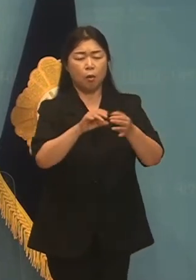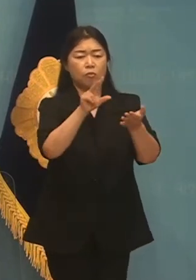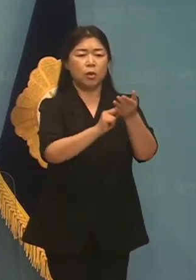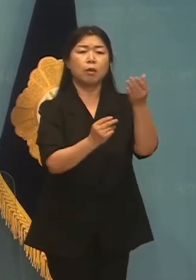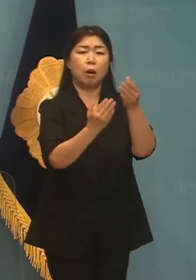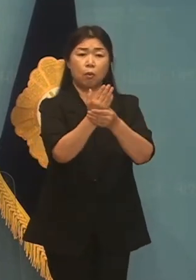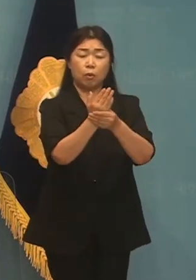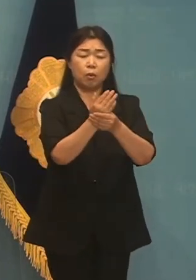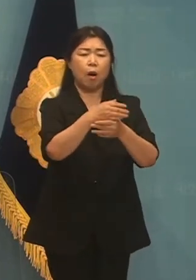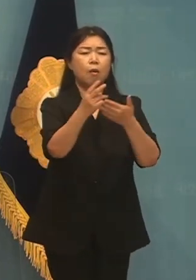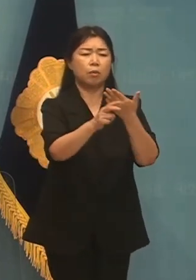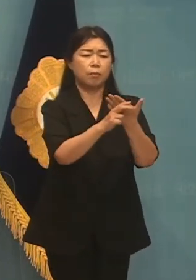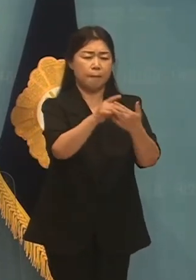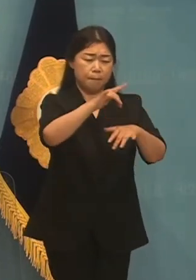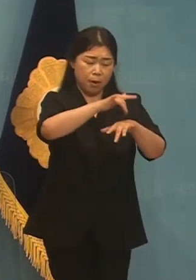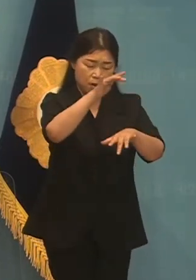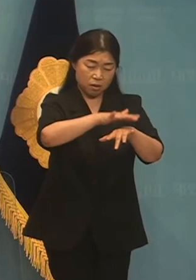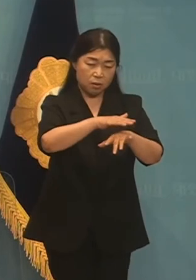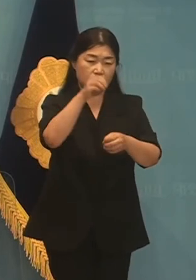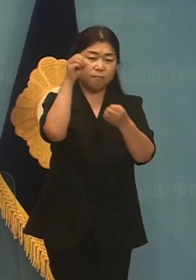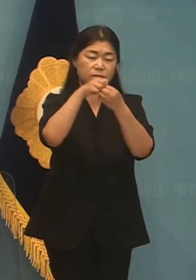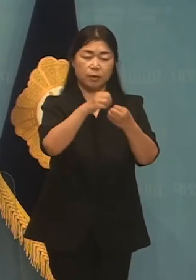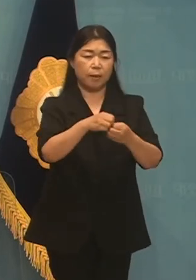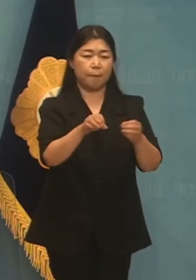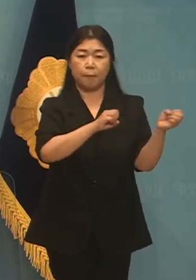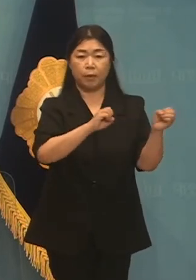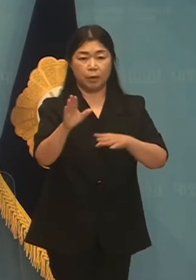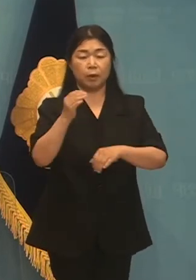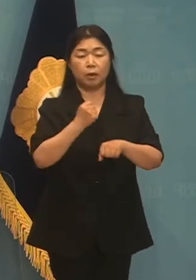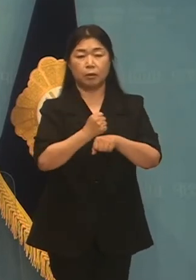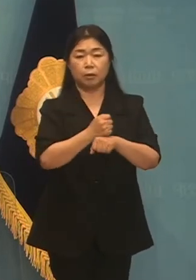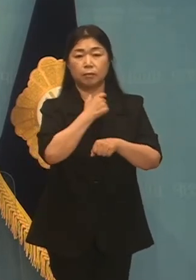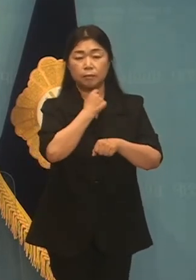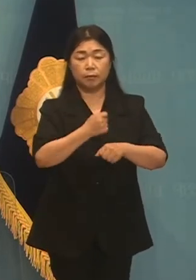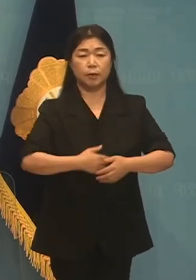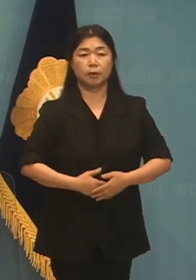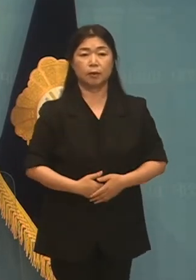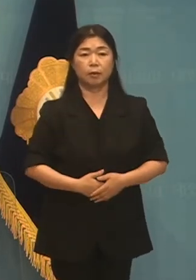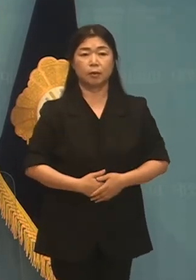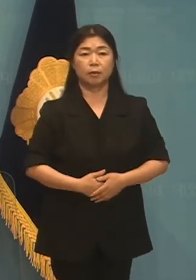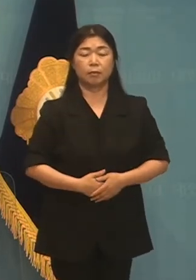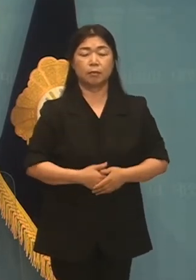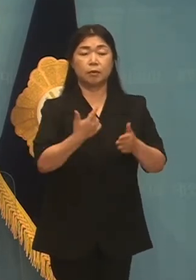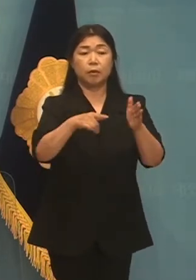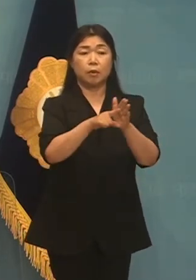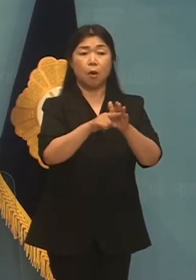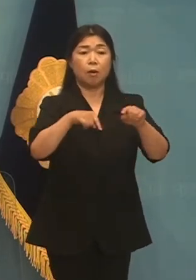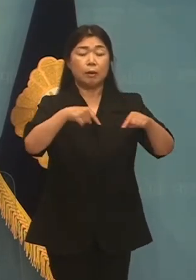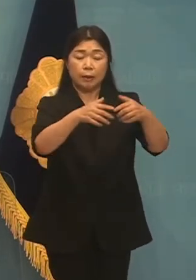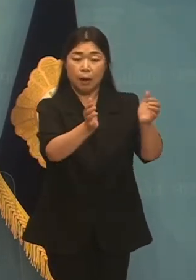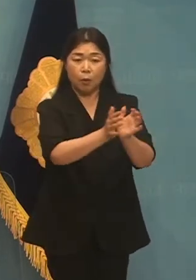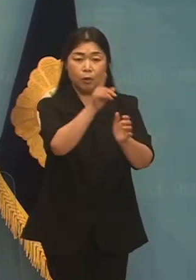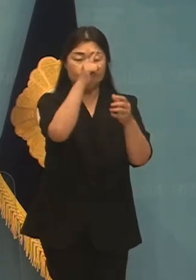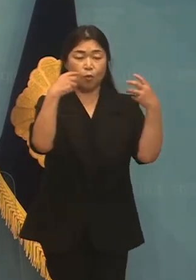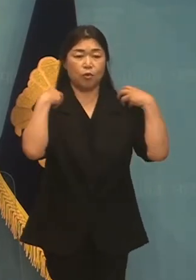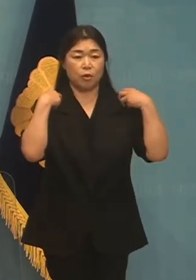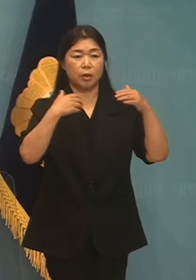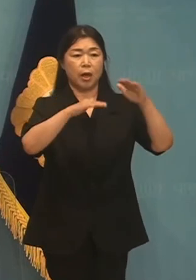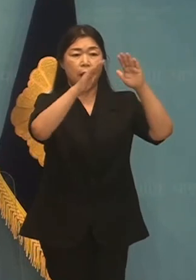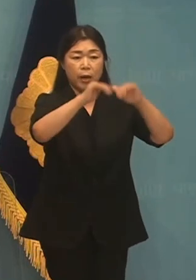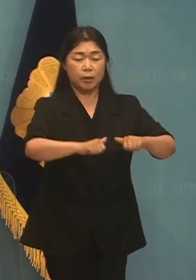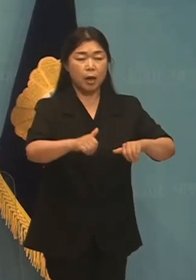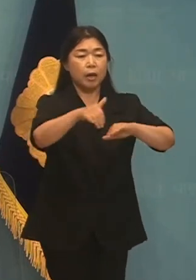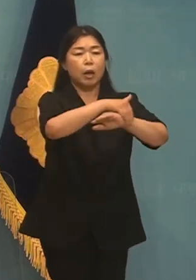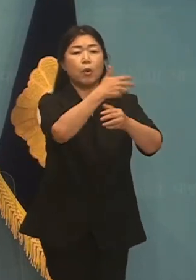있는 불법적 관행을 뿌리 뽑겠습니다. 이를 위해 당과 정부는 해체